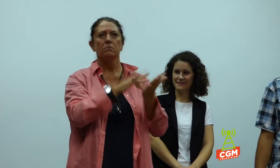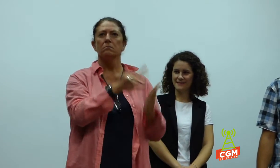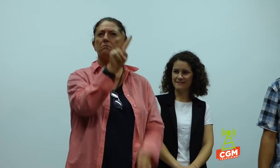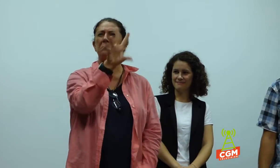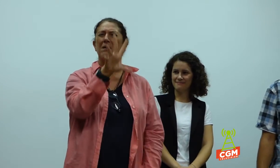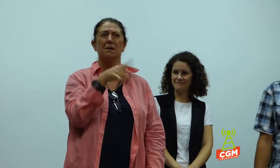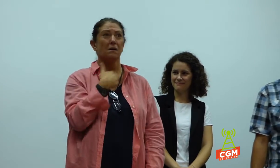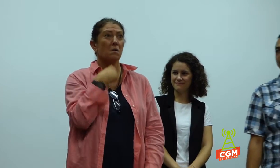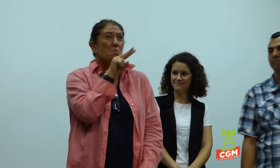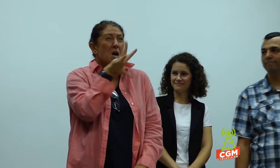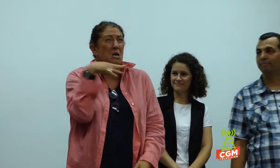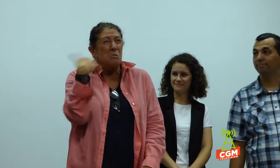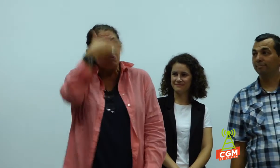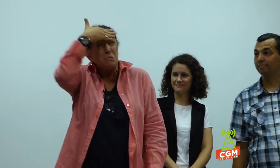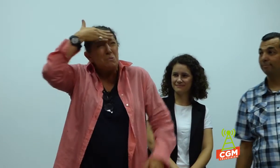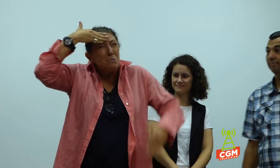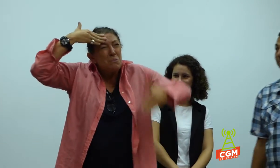mucho, un esfuerzo, y al final 25 años.